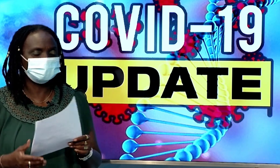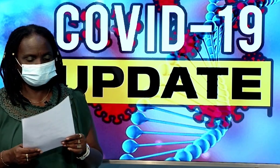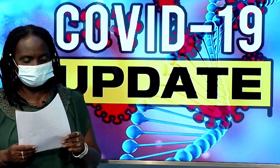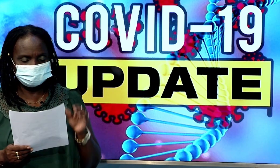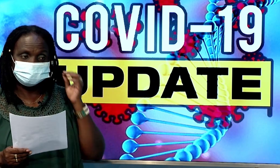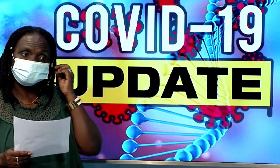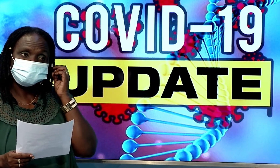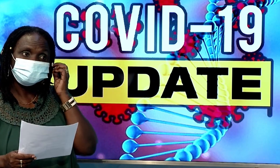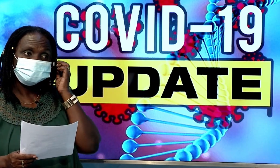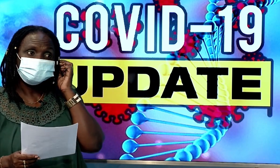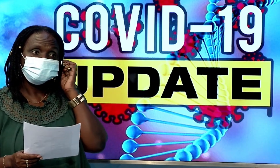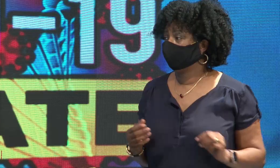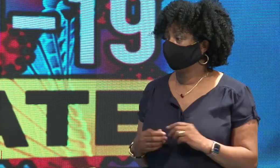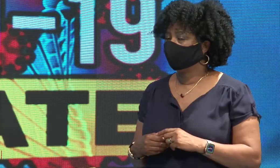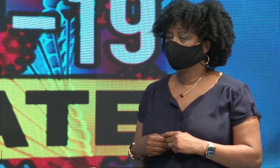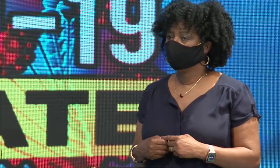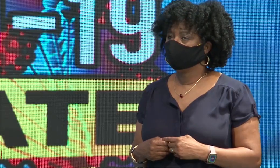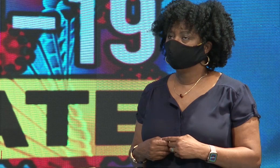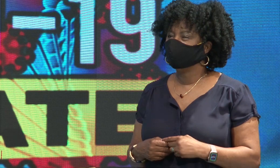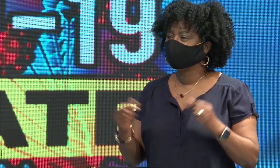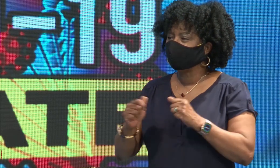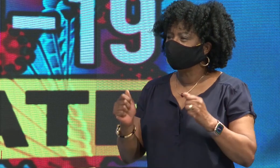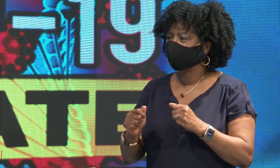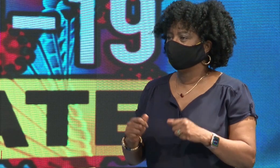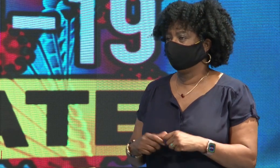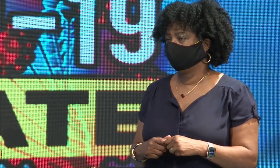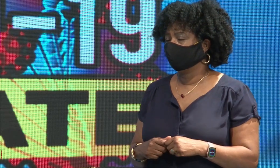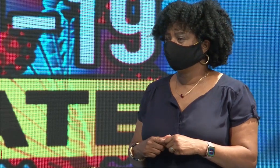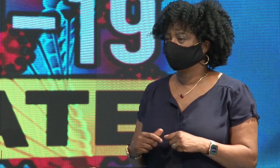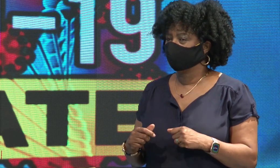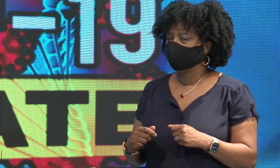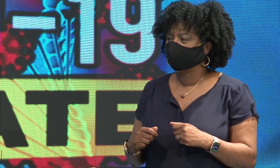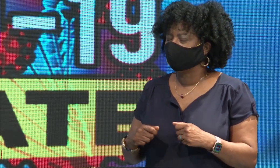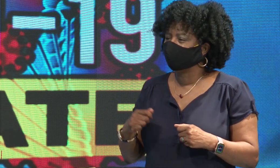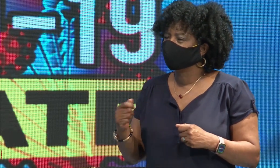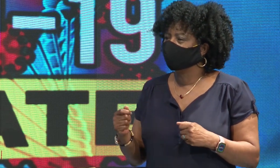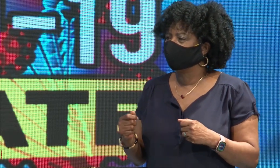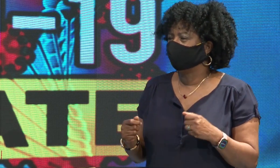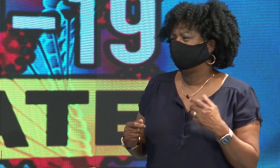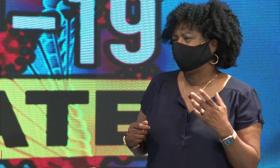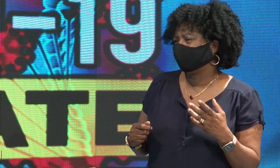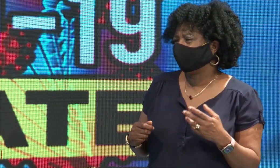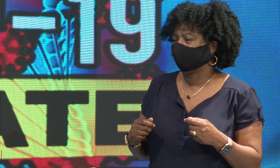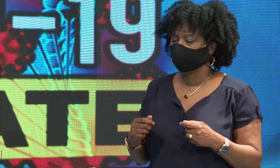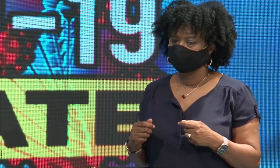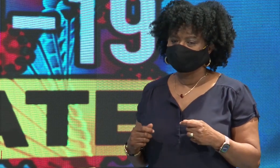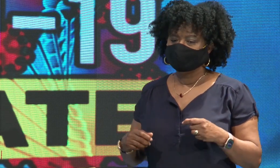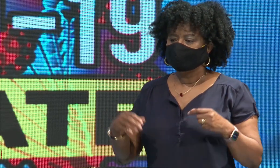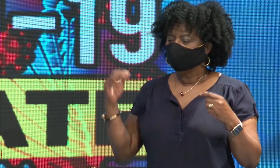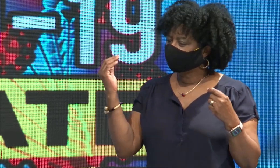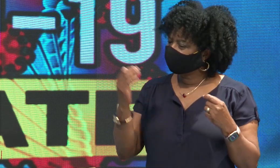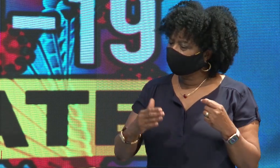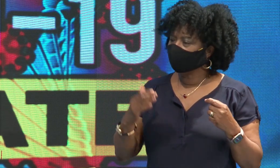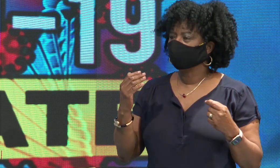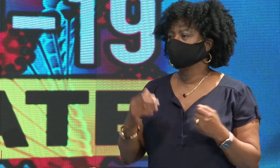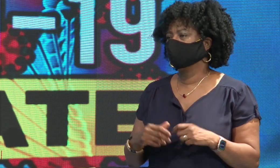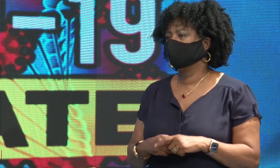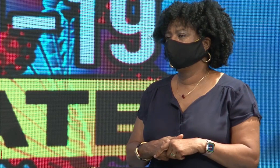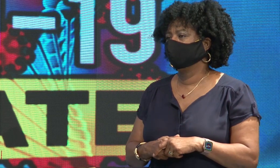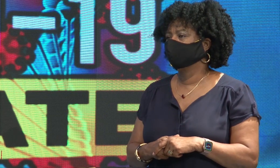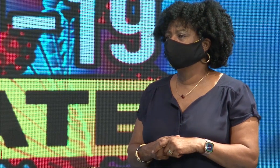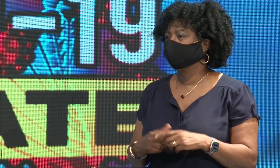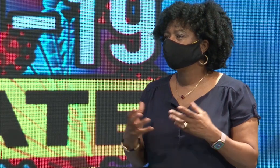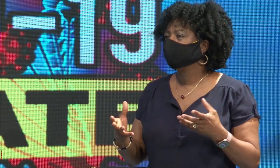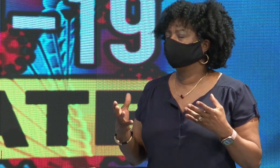bescherming. Juist. Mm-hmm. Heel veel bedrijven hebben meteen gereageerd. Hè? Dus het was niet aarzelen, laat me nadenken. Meteen hebben